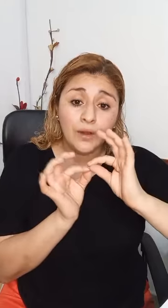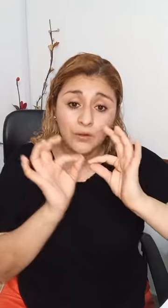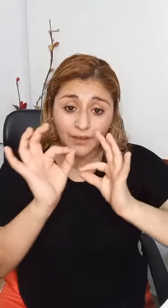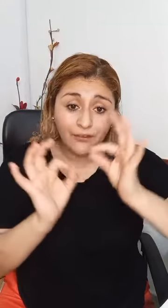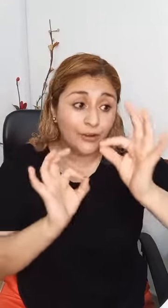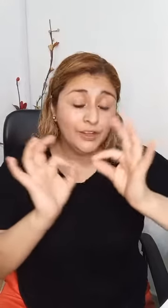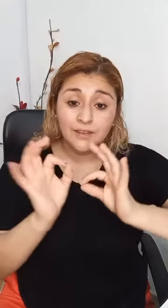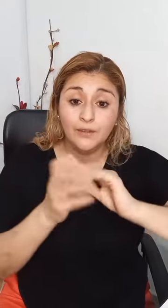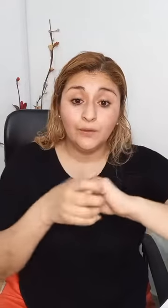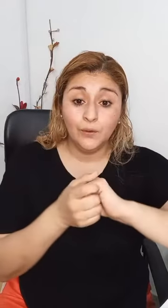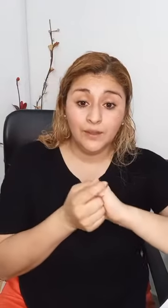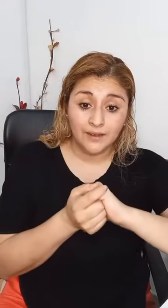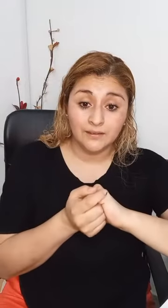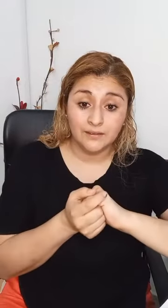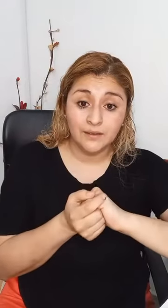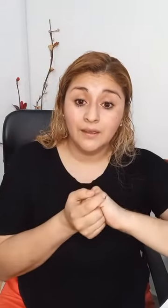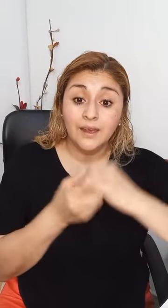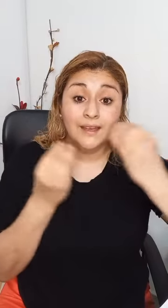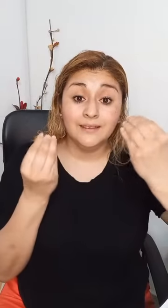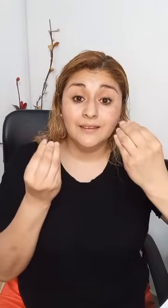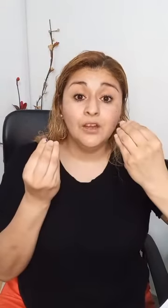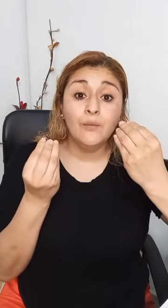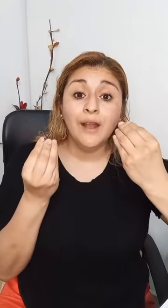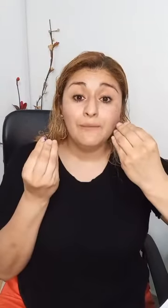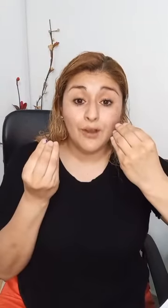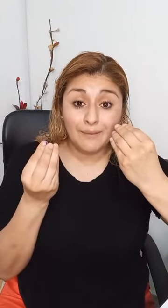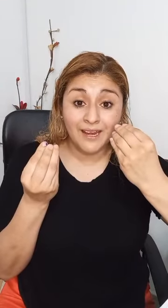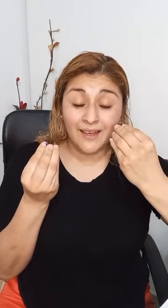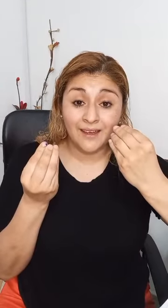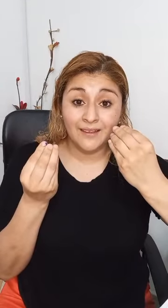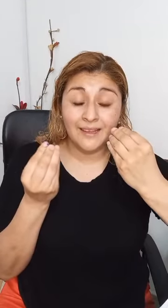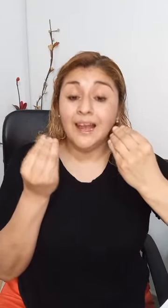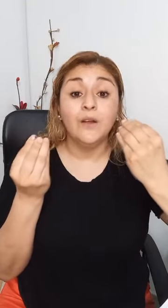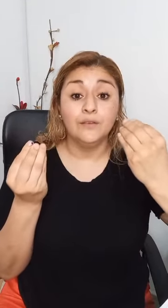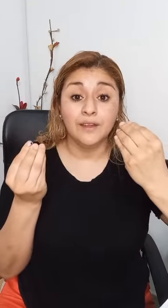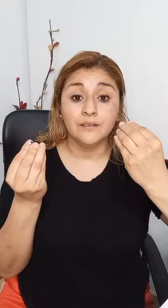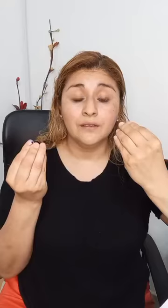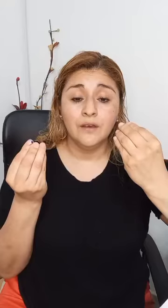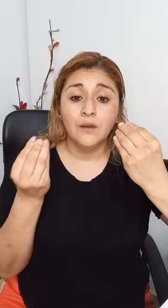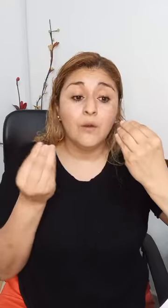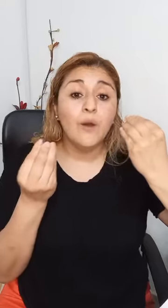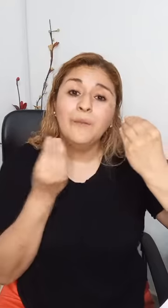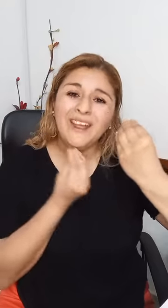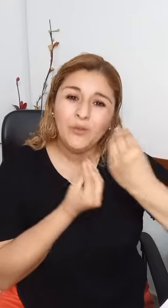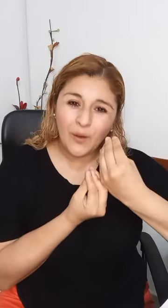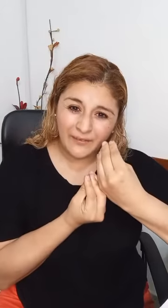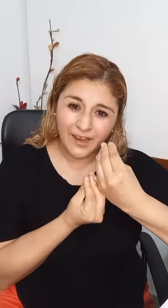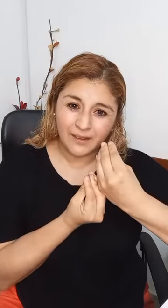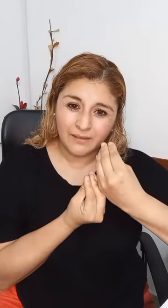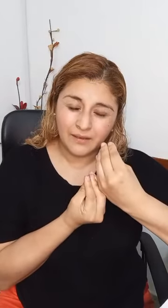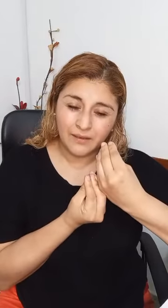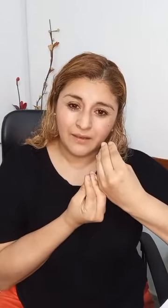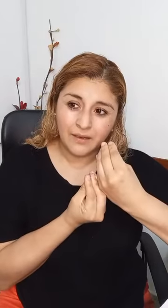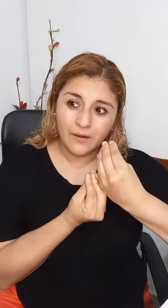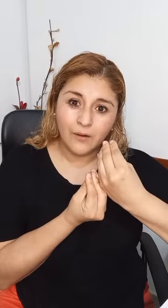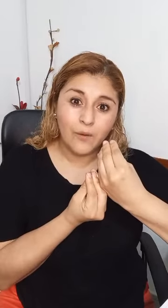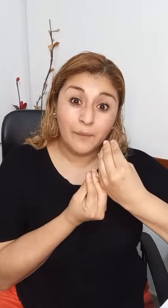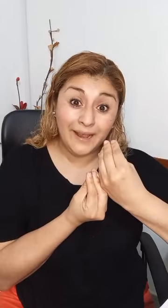unir lo que fueron diciendo entre ustedes. ¿Y cómo cambio la mirada de las cosas? ¿Cómo aprendo a ver?